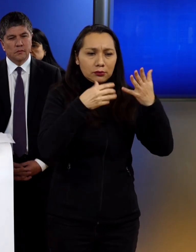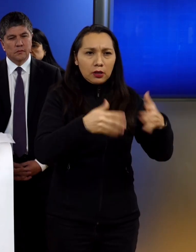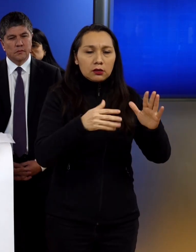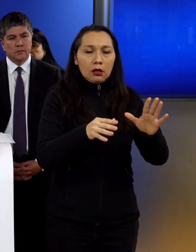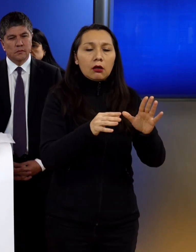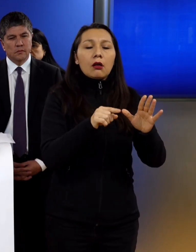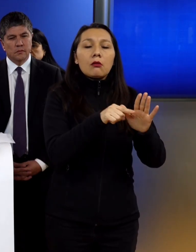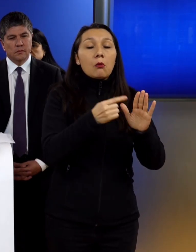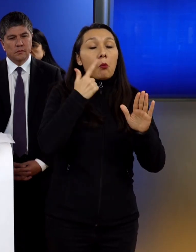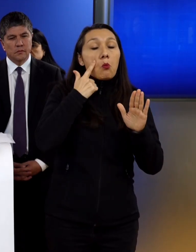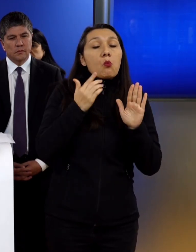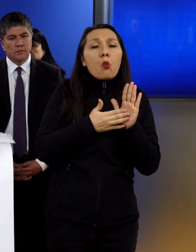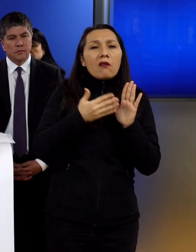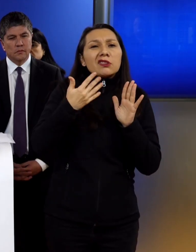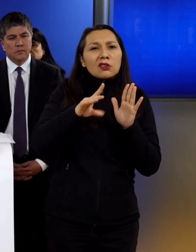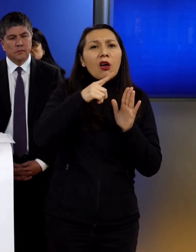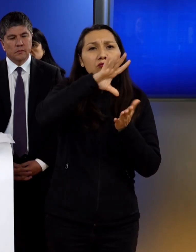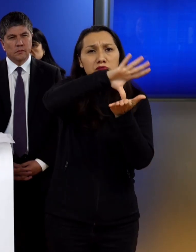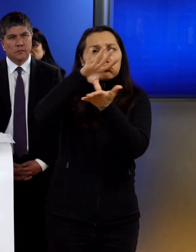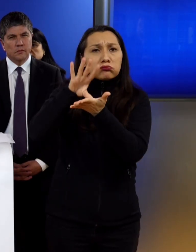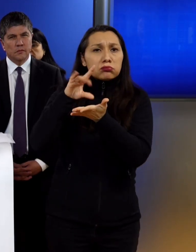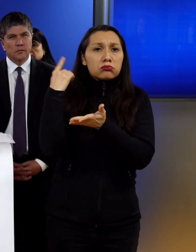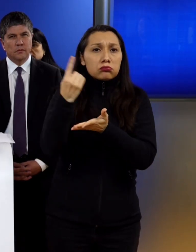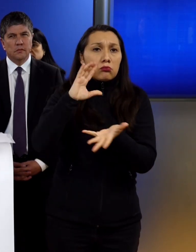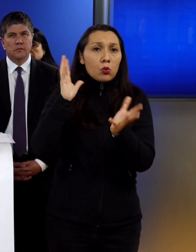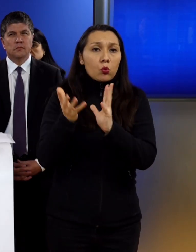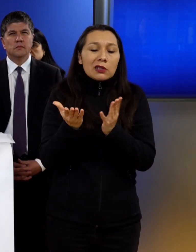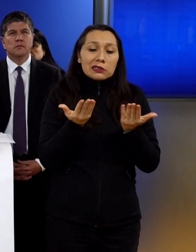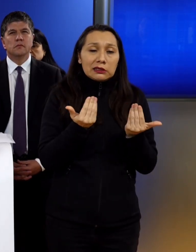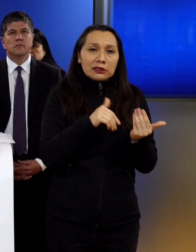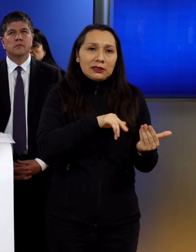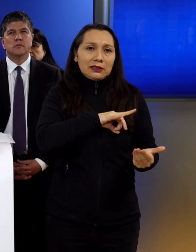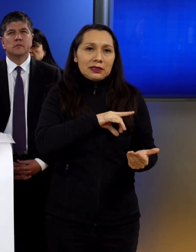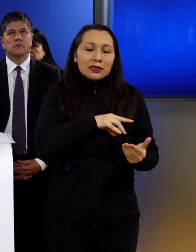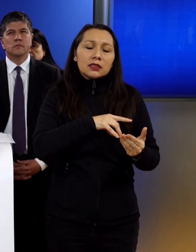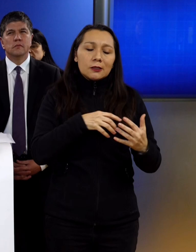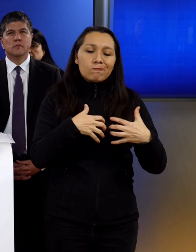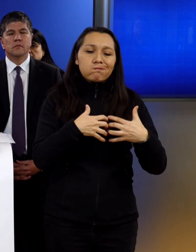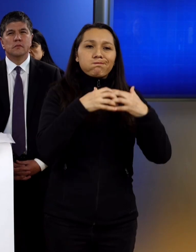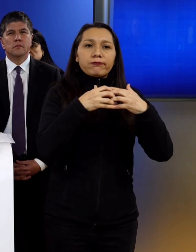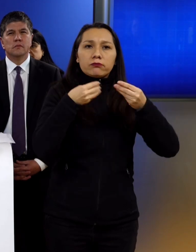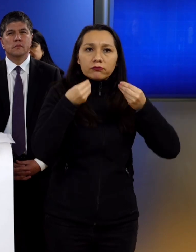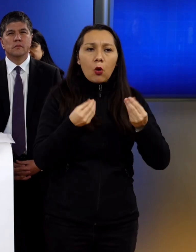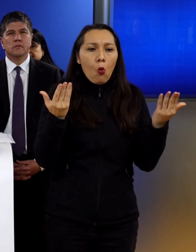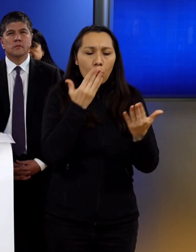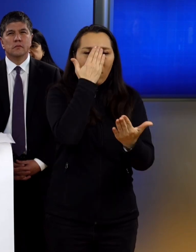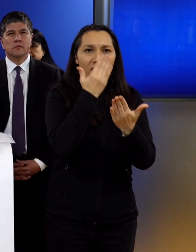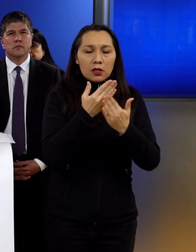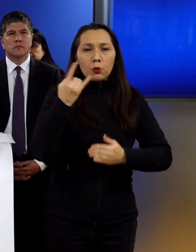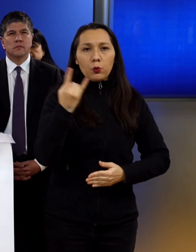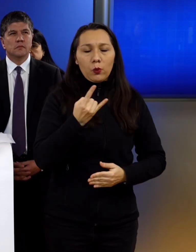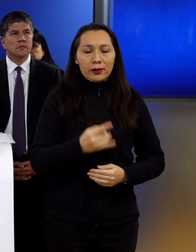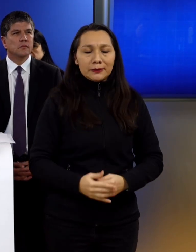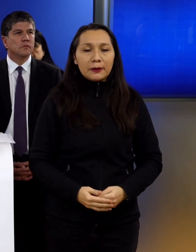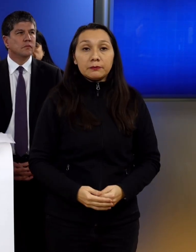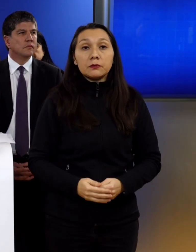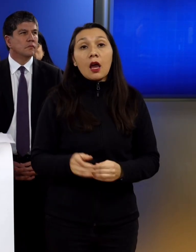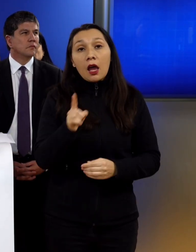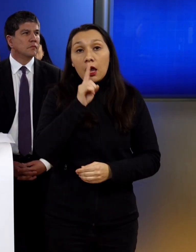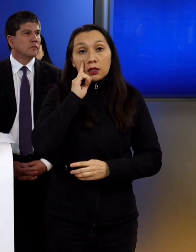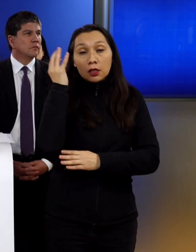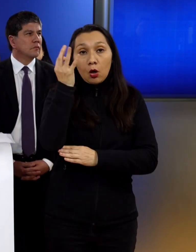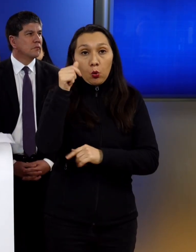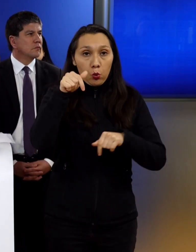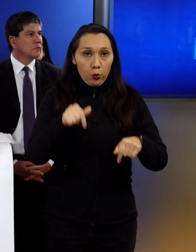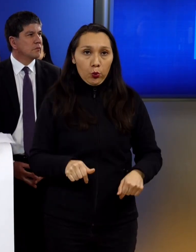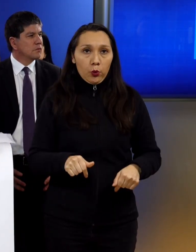y probada en muchas partes del mundo y que en Chile necesitamos fortalecer en nuestra manera de enfrentar las emergencias. Esa fue la